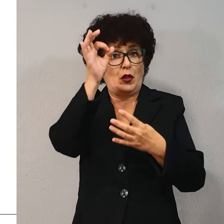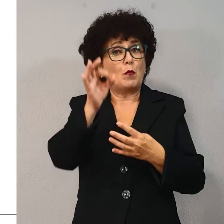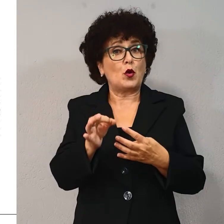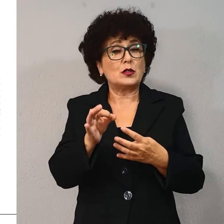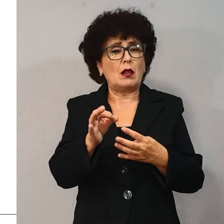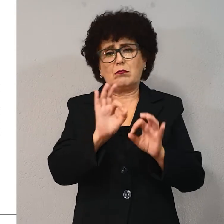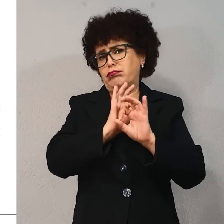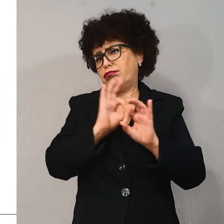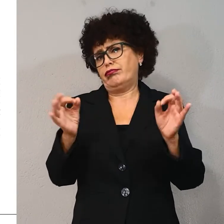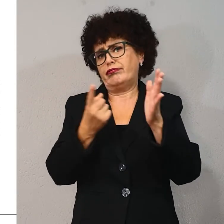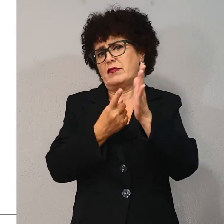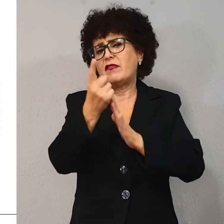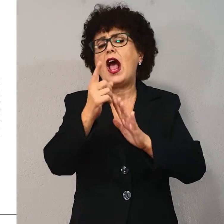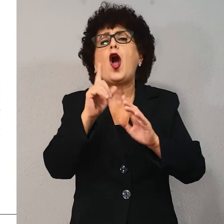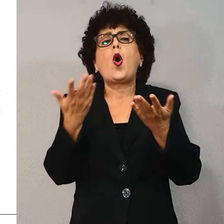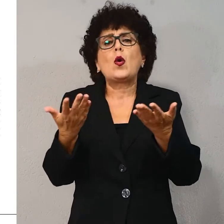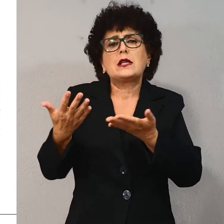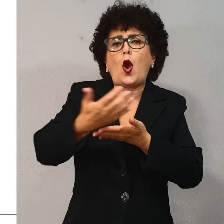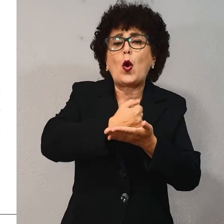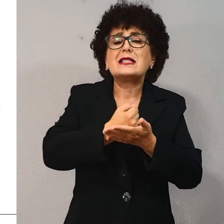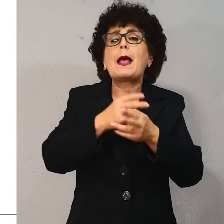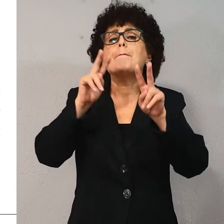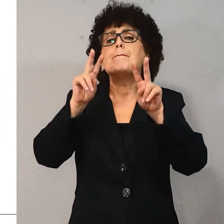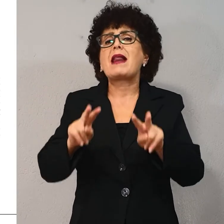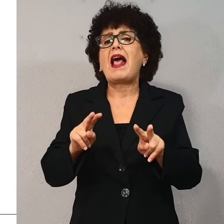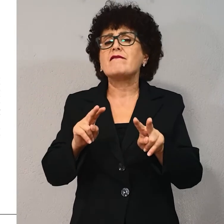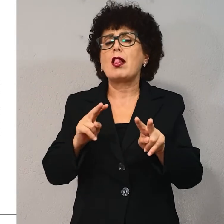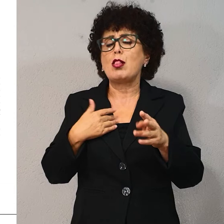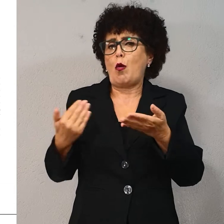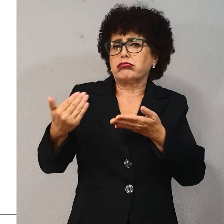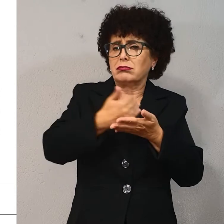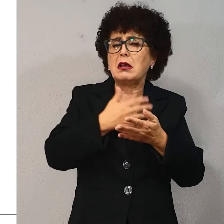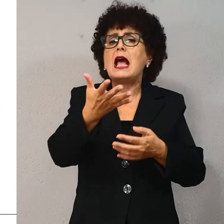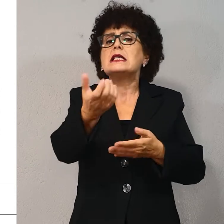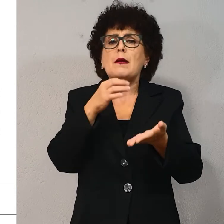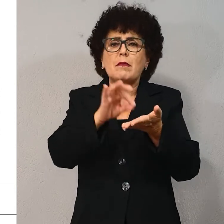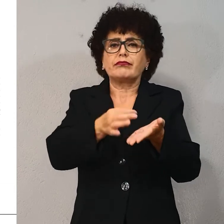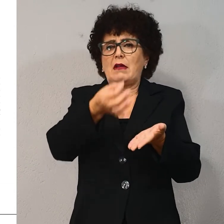99% ефикасни кога се користат на правилен начин. Се зема